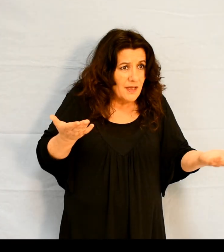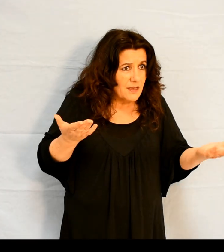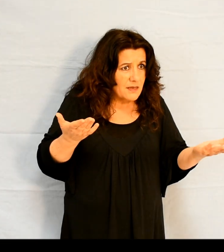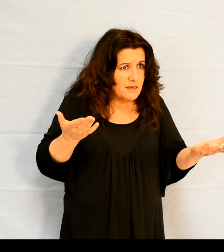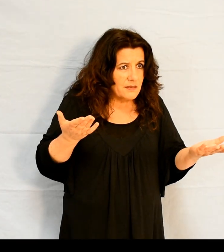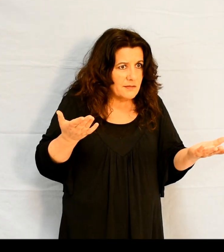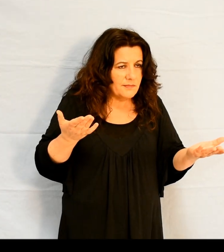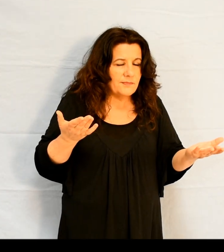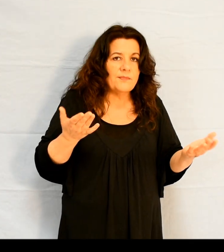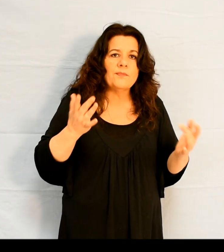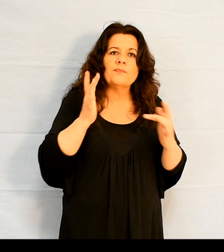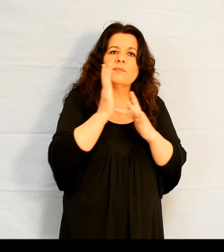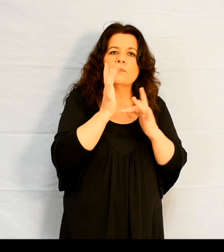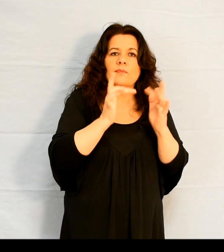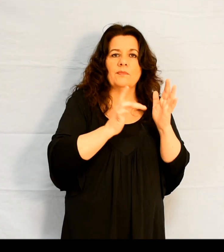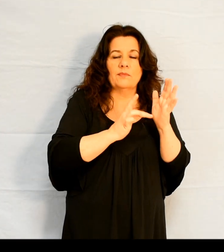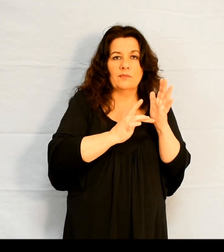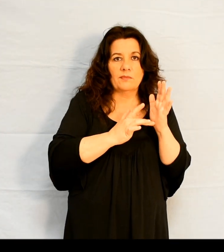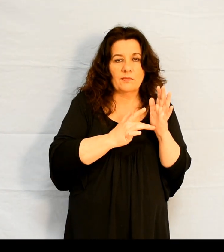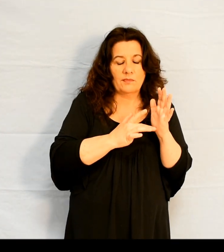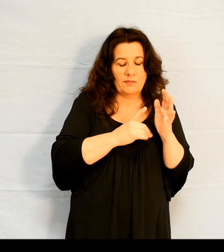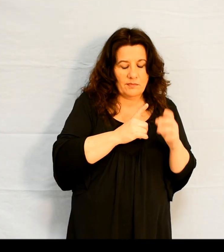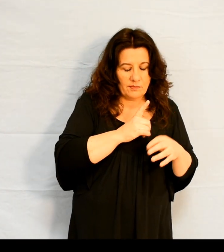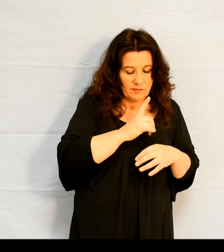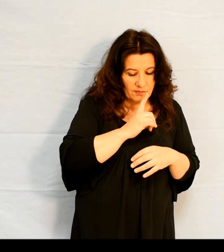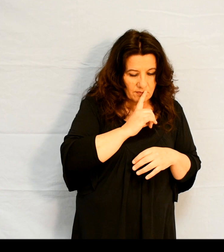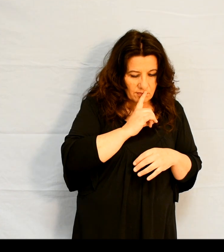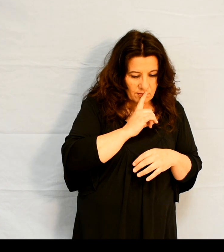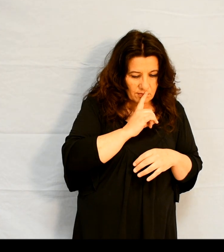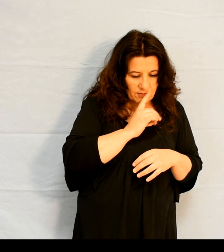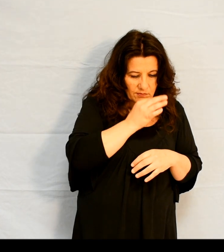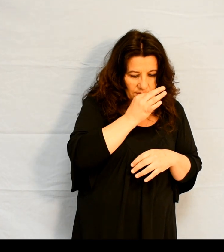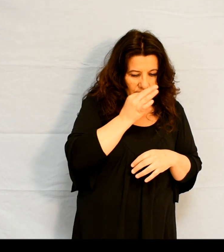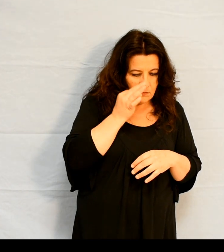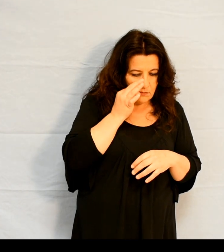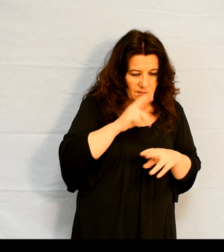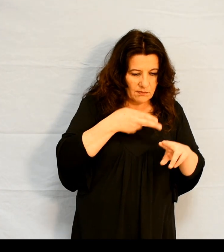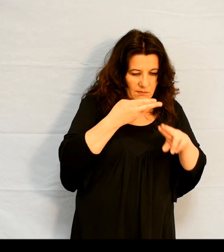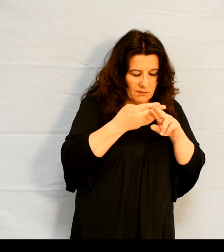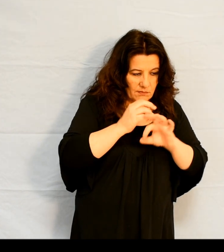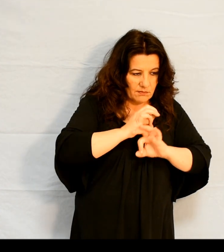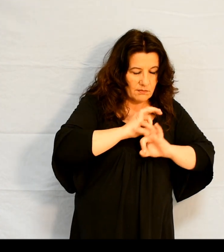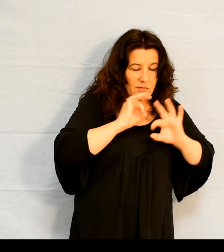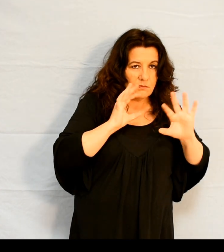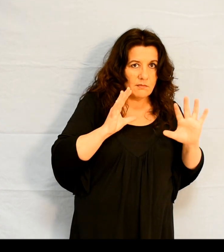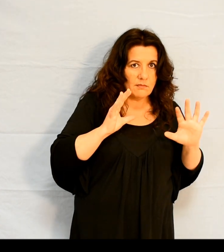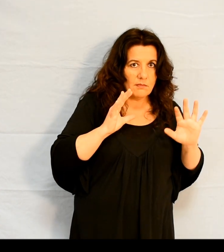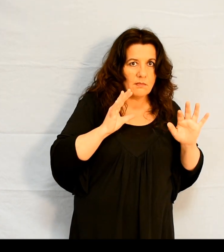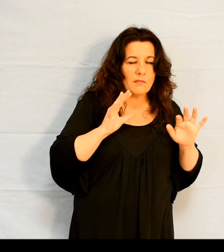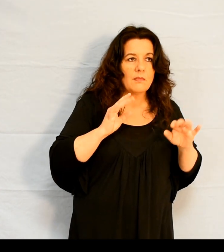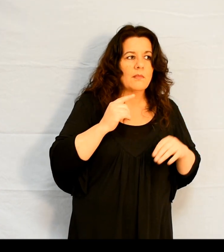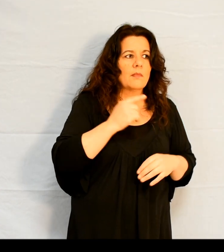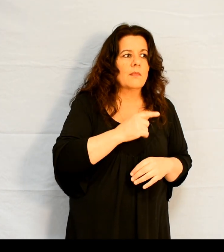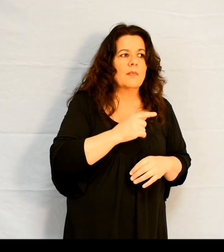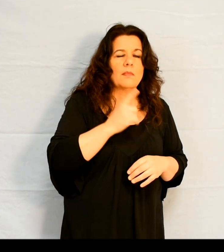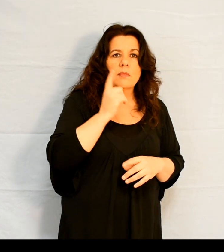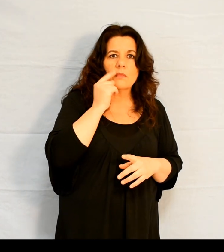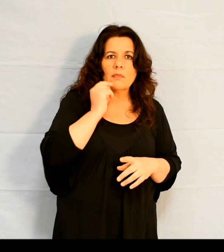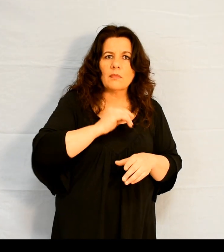Mais Jésus ne lui répondit plus un mot, si bien que le gouverneur fut très étonné.